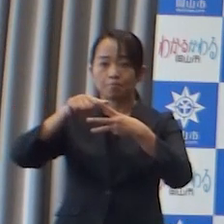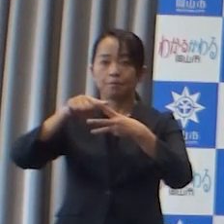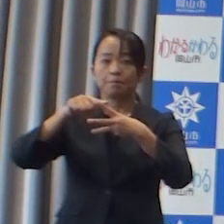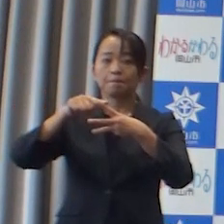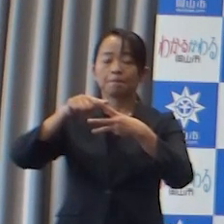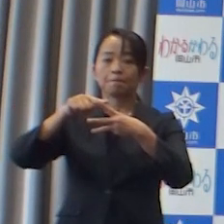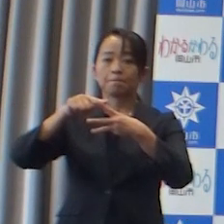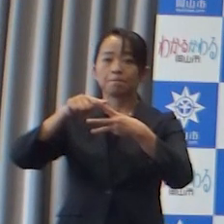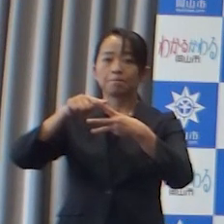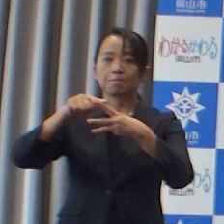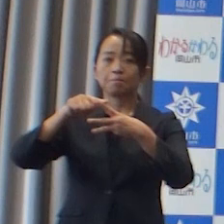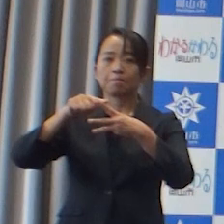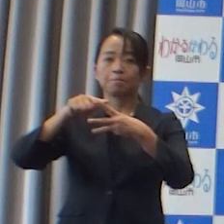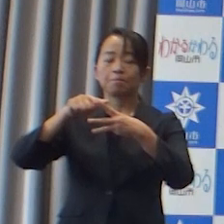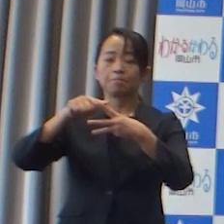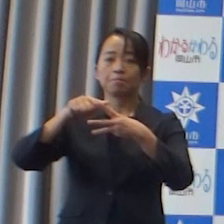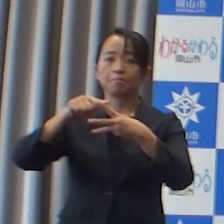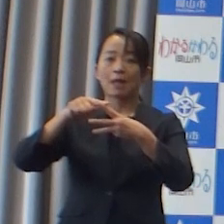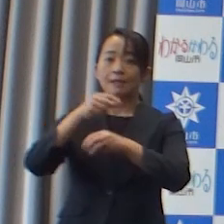契約を